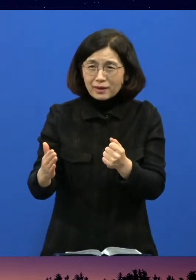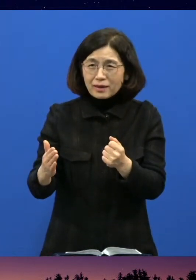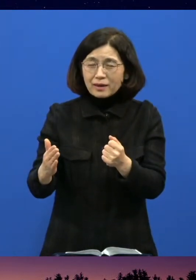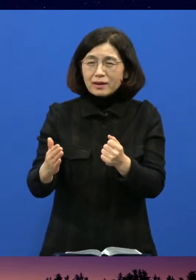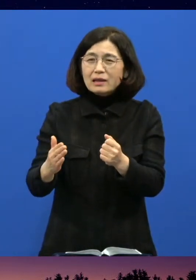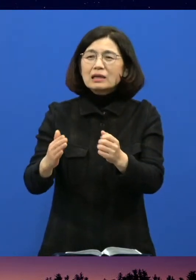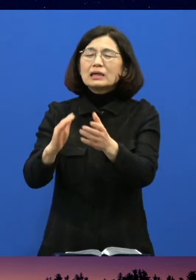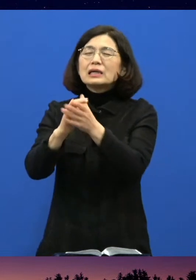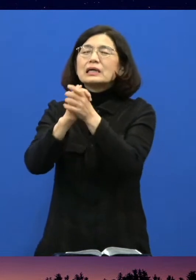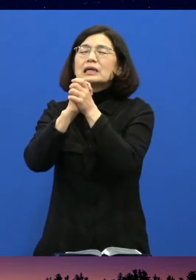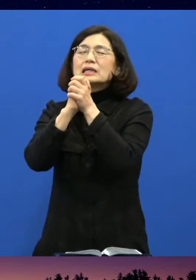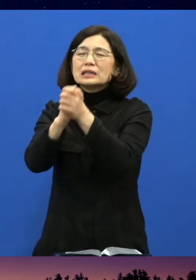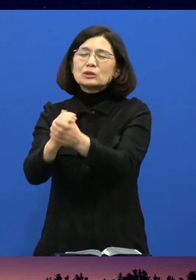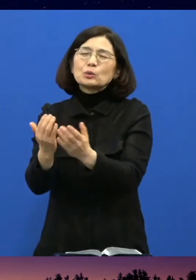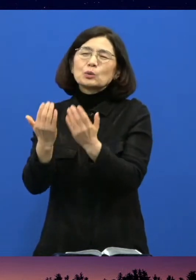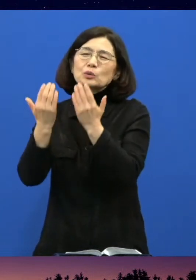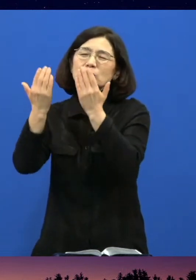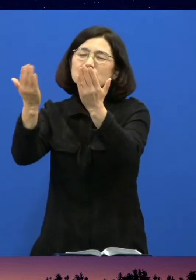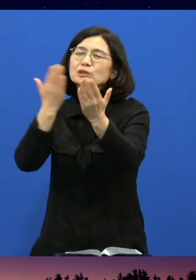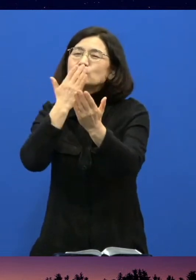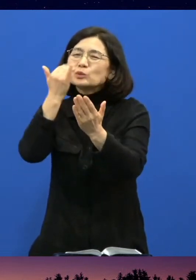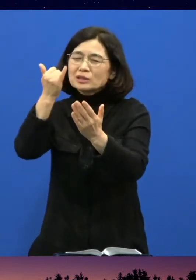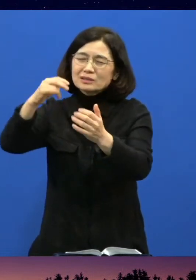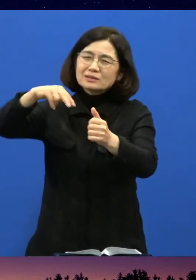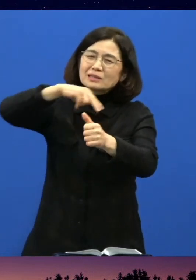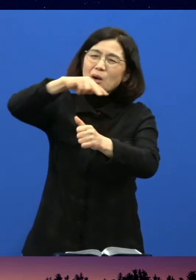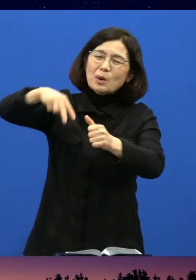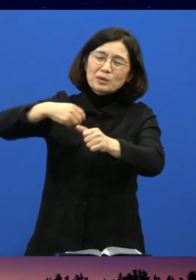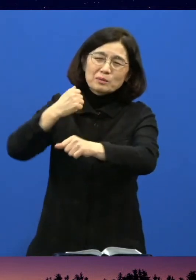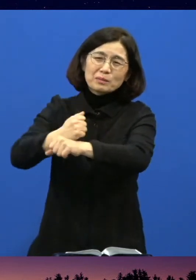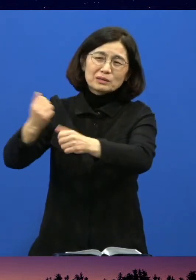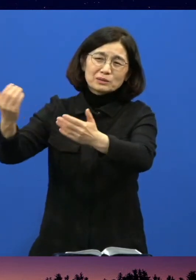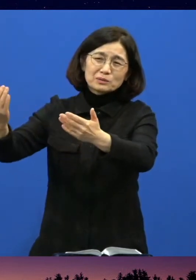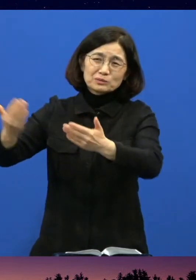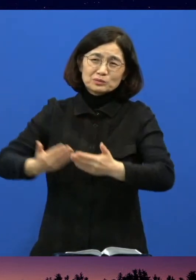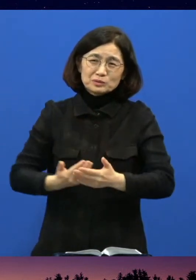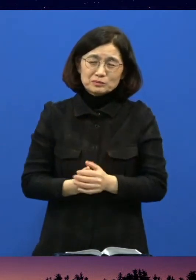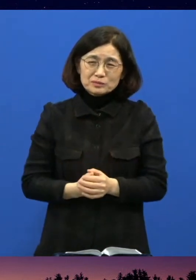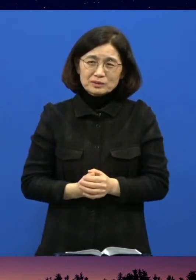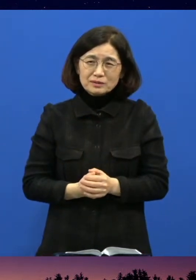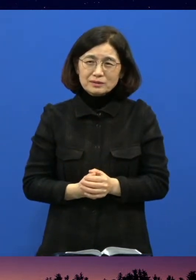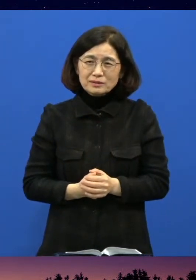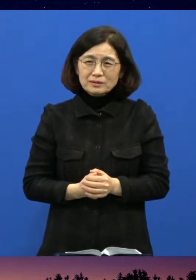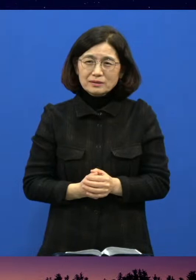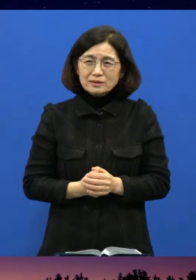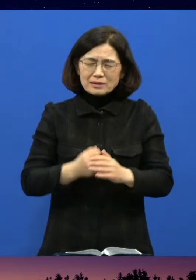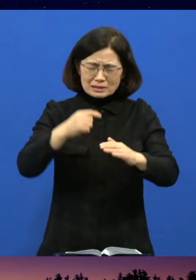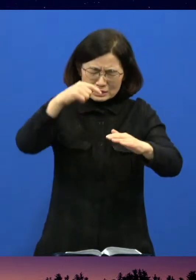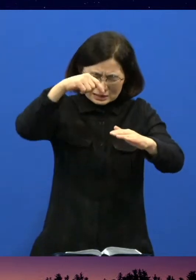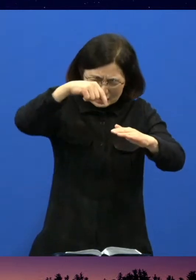어려우니까 진짜 기도에 기쁜 세계에 들어간 사람이 많지 않아요.